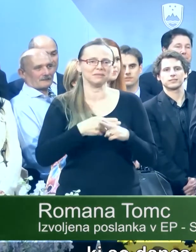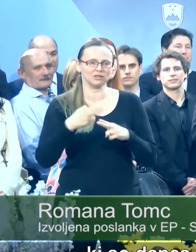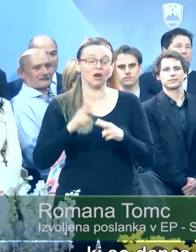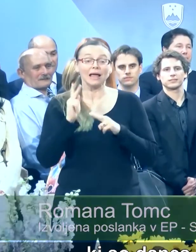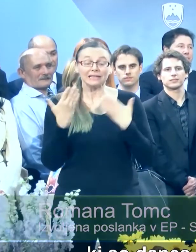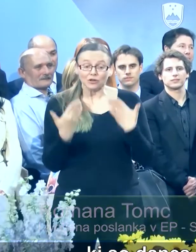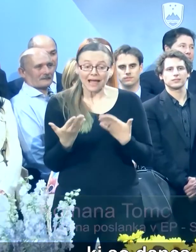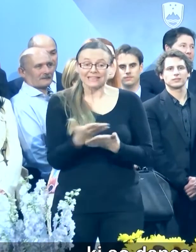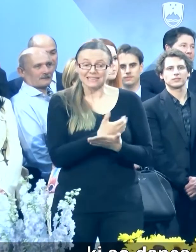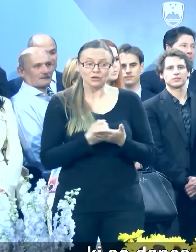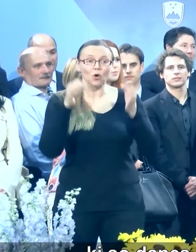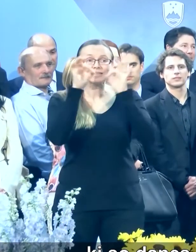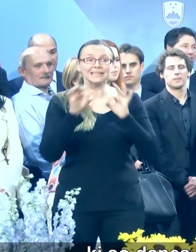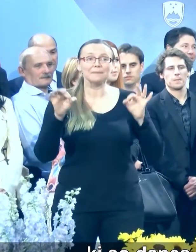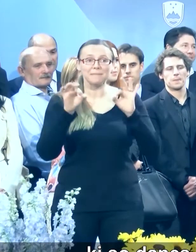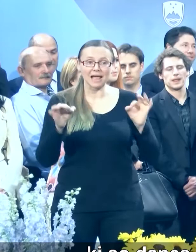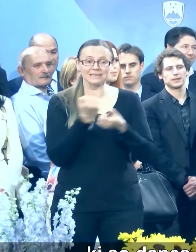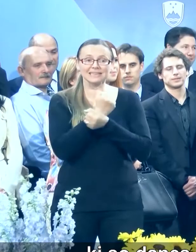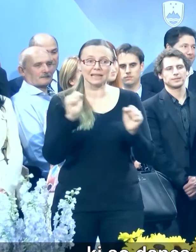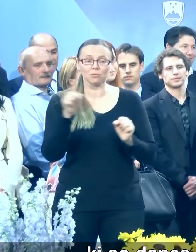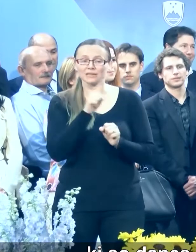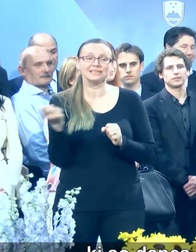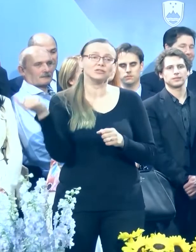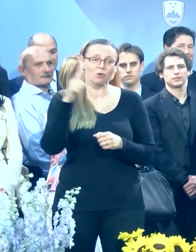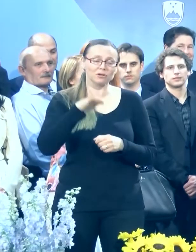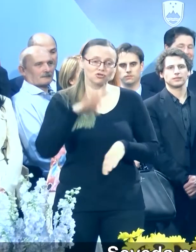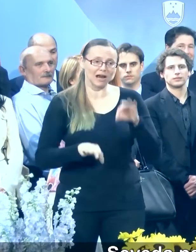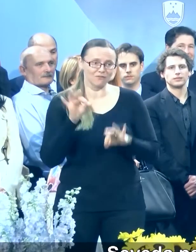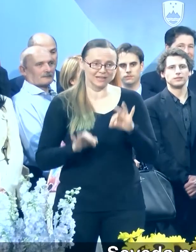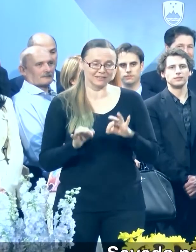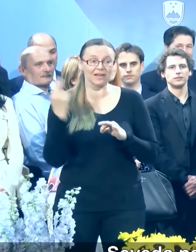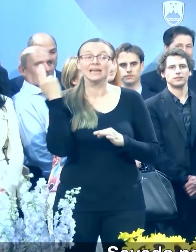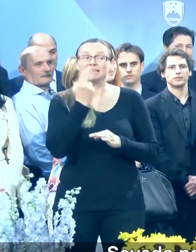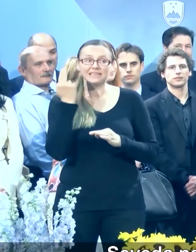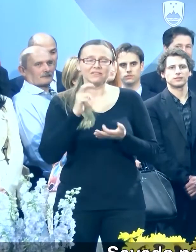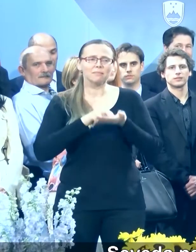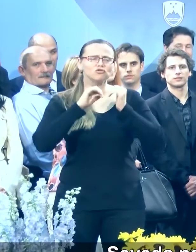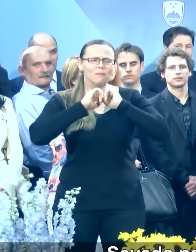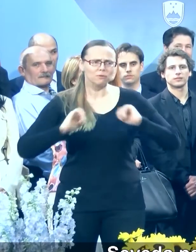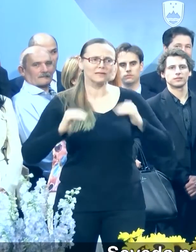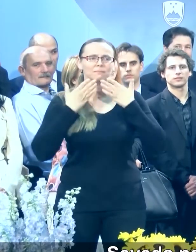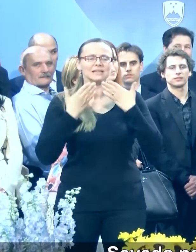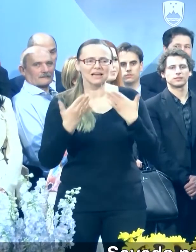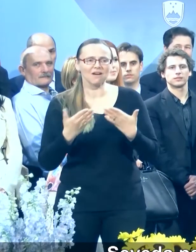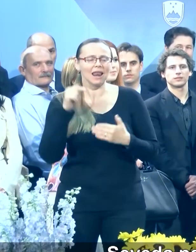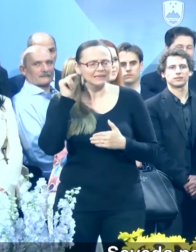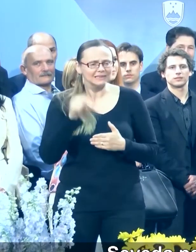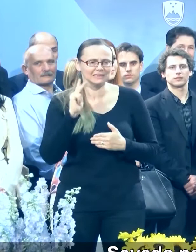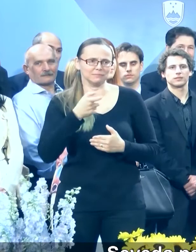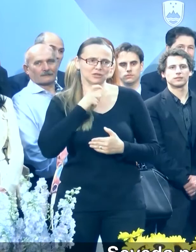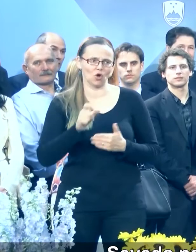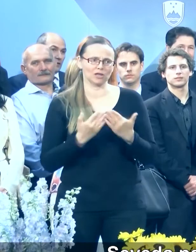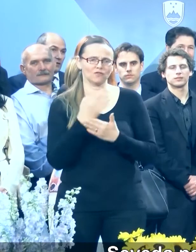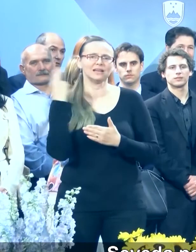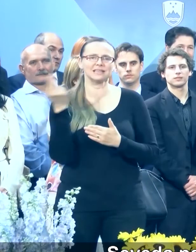danes izkoristili praznik demokracije in so se udeležili volitev. Seveda pa še posebna zahvala tistim, ki so glasovali